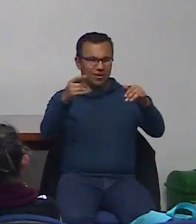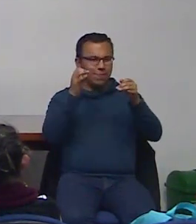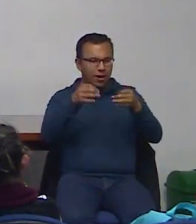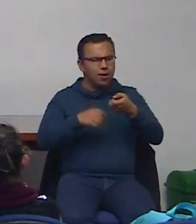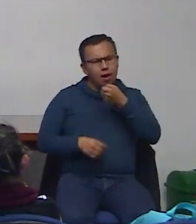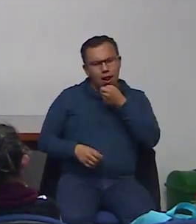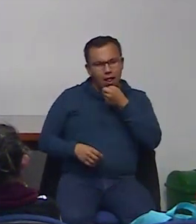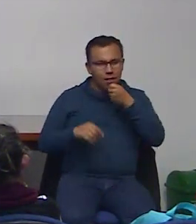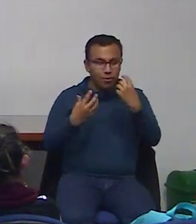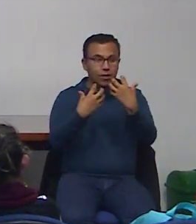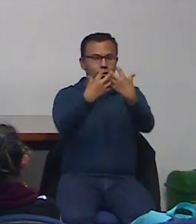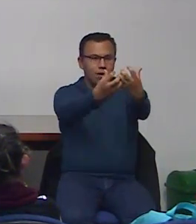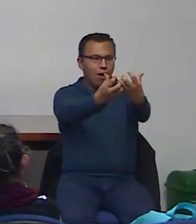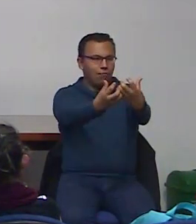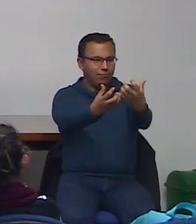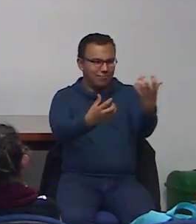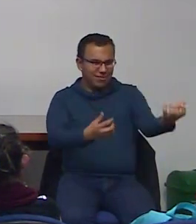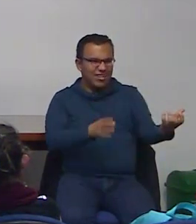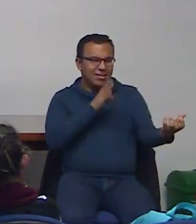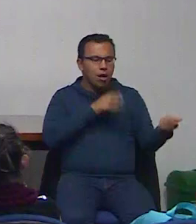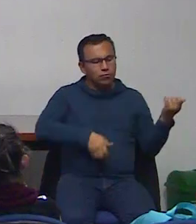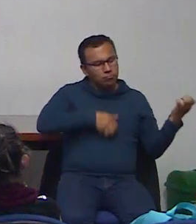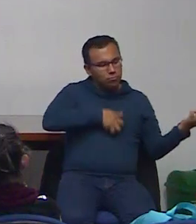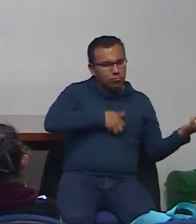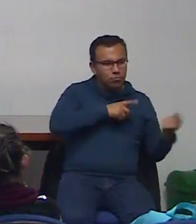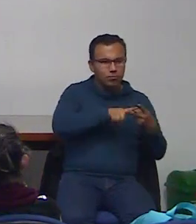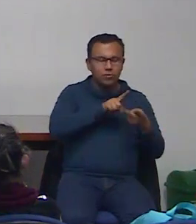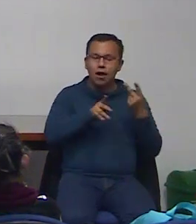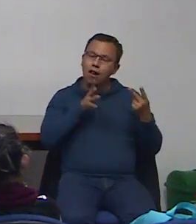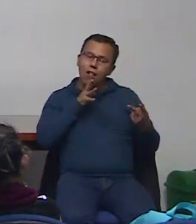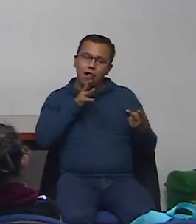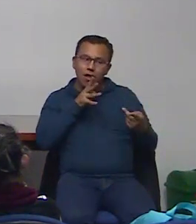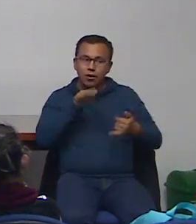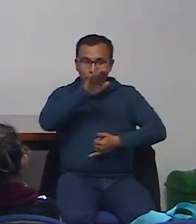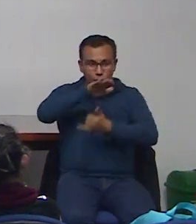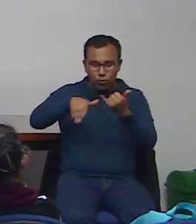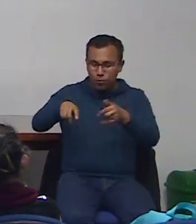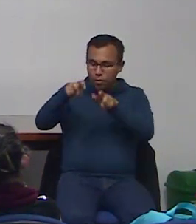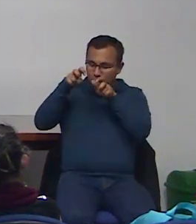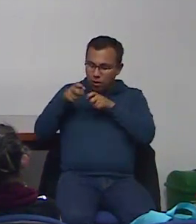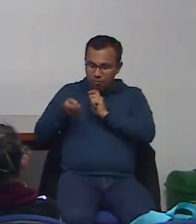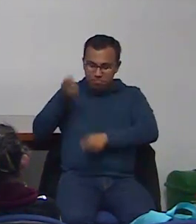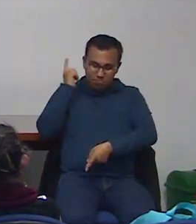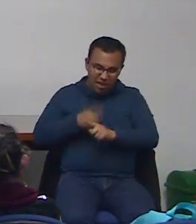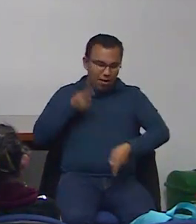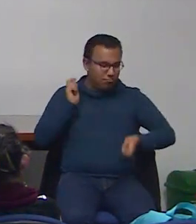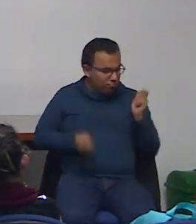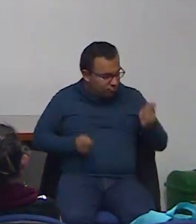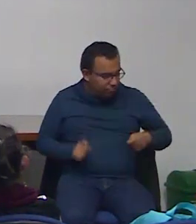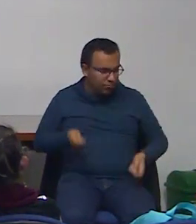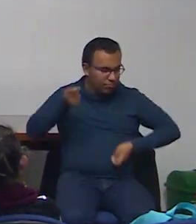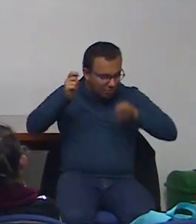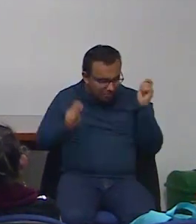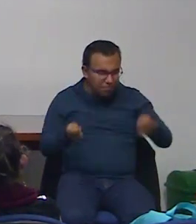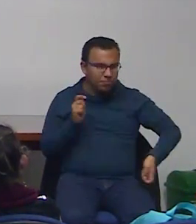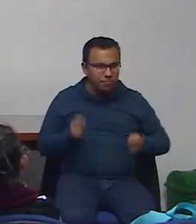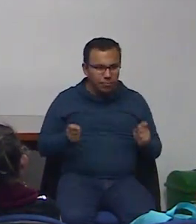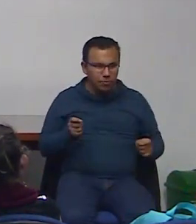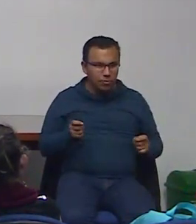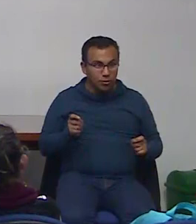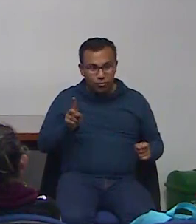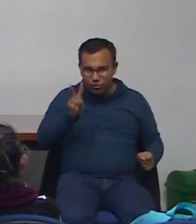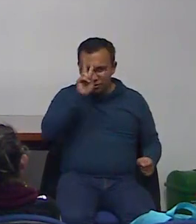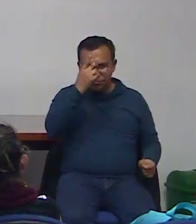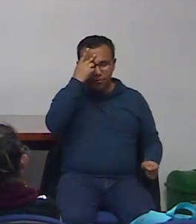no somos los famosos no el famoso el guitarrista el cantante todo esto pero pues uno está atrás allí haciendo su tarea bien hecha y si uno se Sale